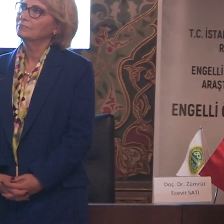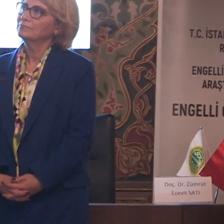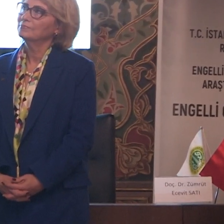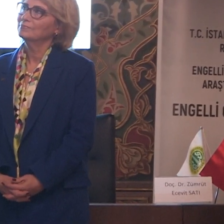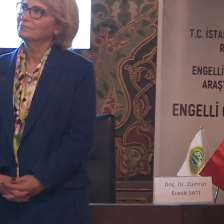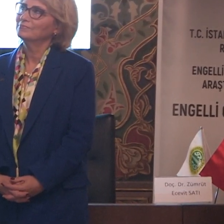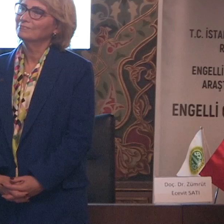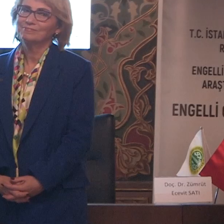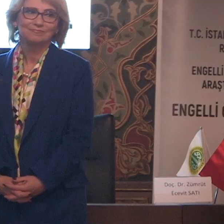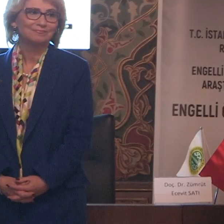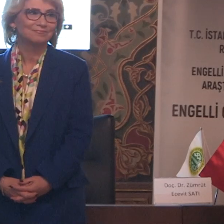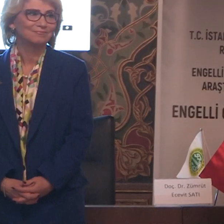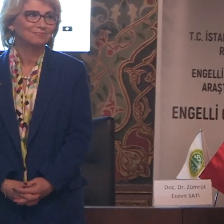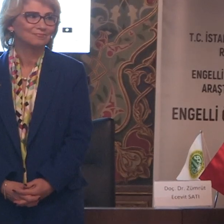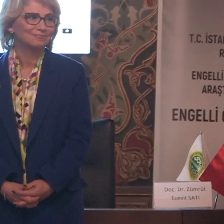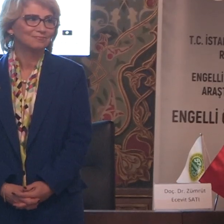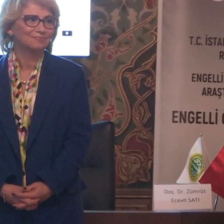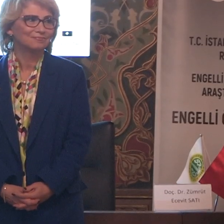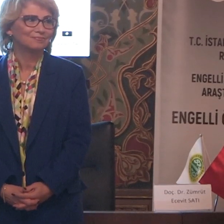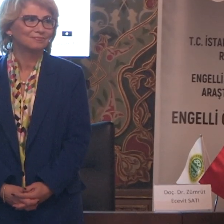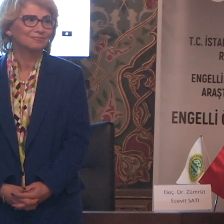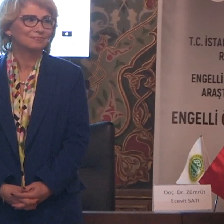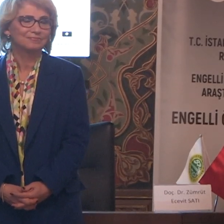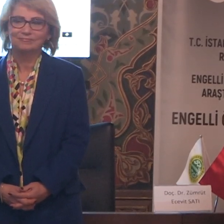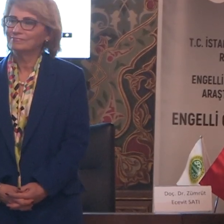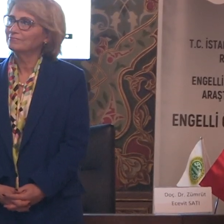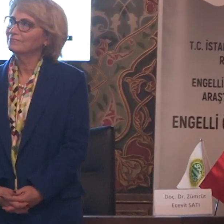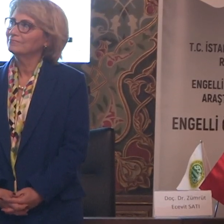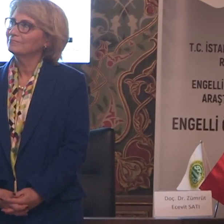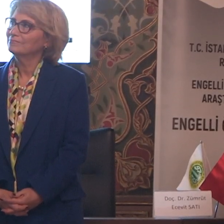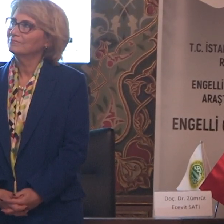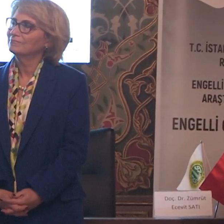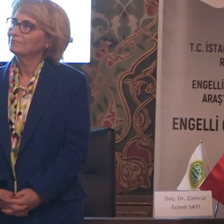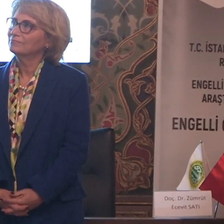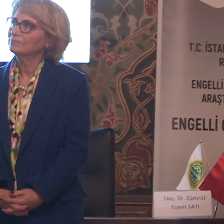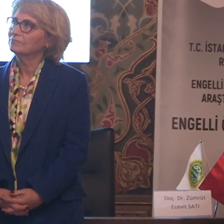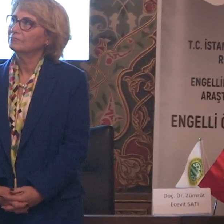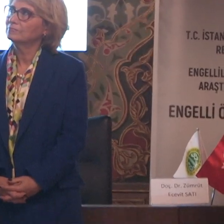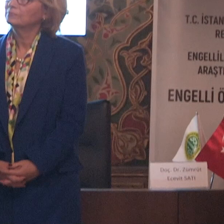Sadece bu mikrofon almak istediğimizde bir şey özel teşekkürdü. Ve sadece o konuşmasına bahsetti.